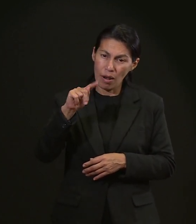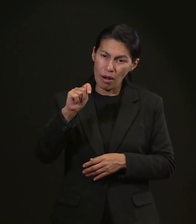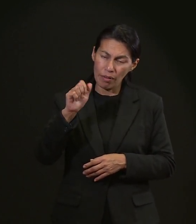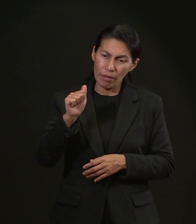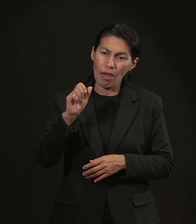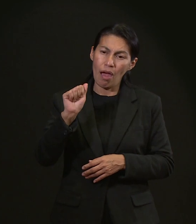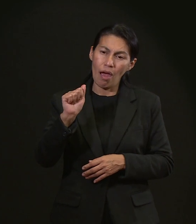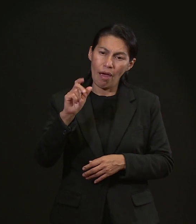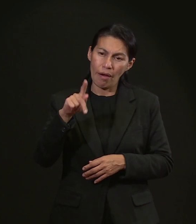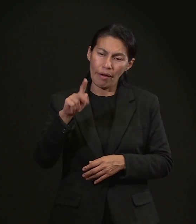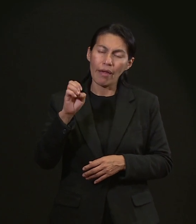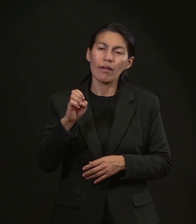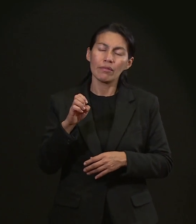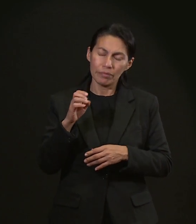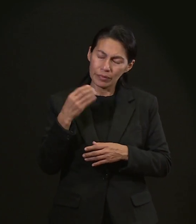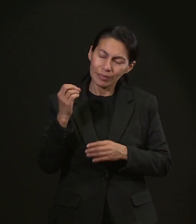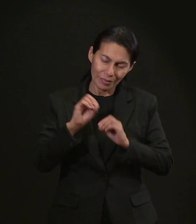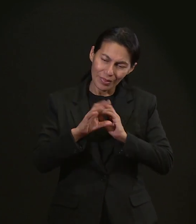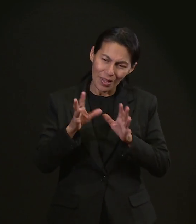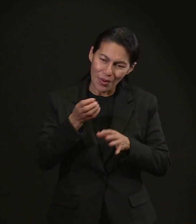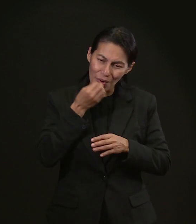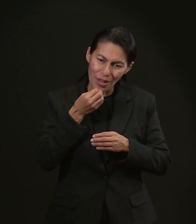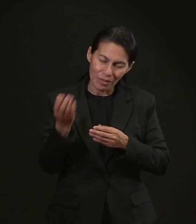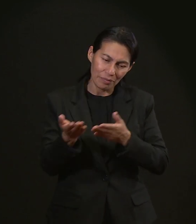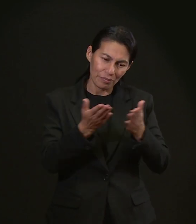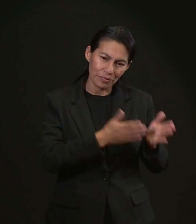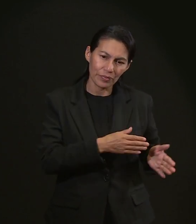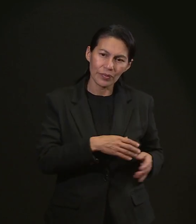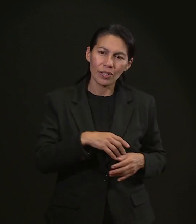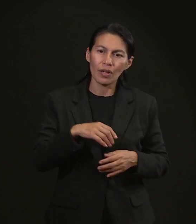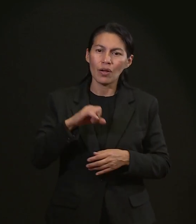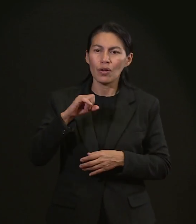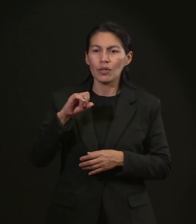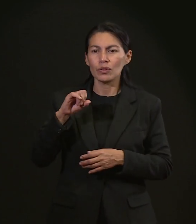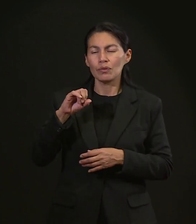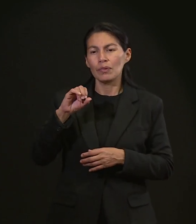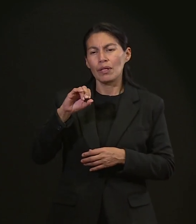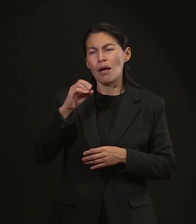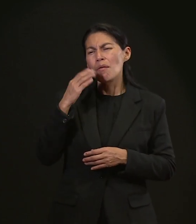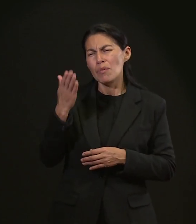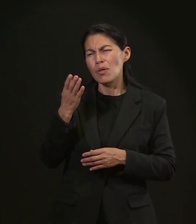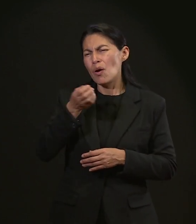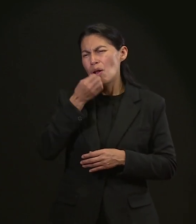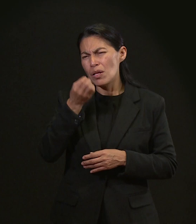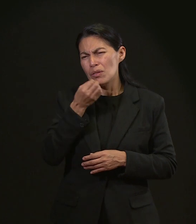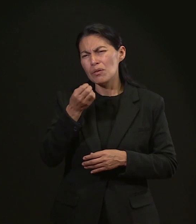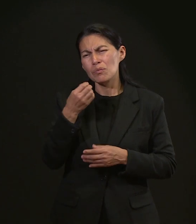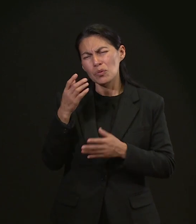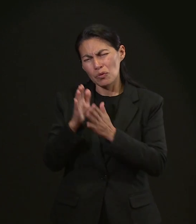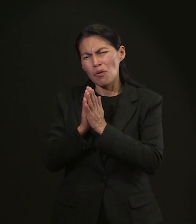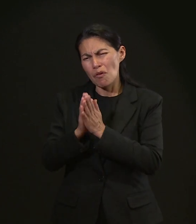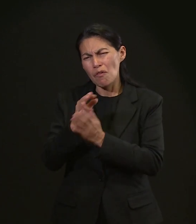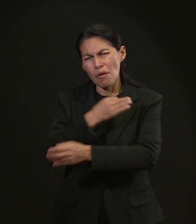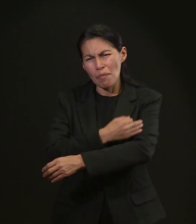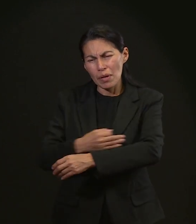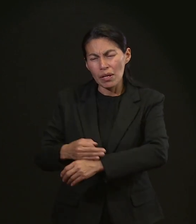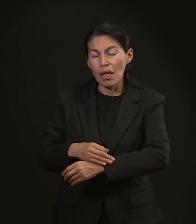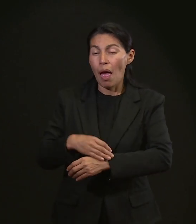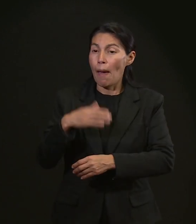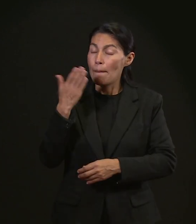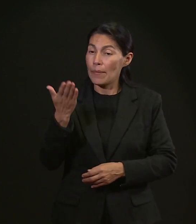ledezma buenas noches agradezco mucho a dios por su cuidado y protección amén cada por cada uno de nosotros